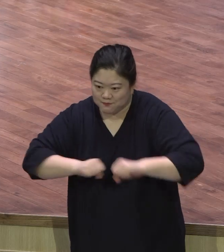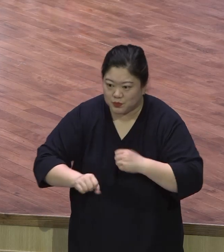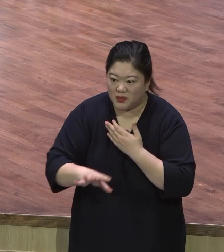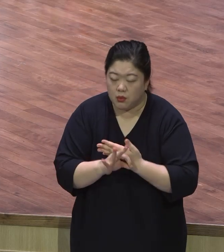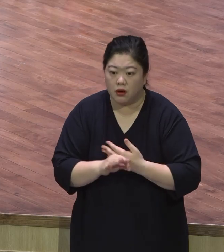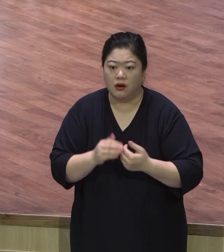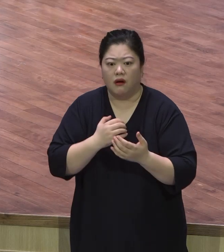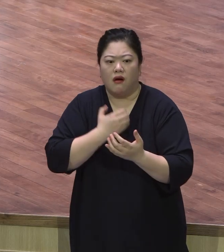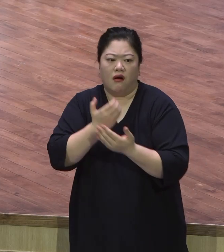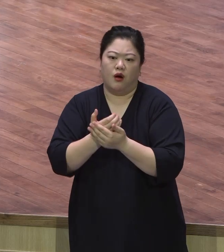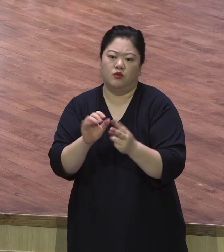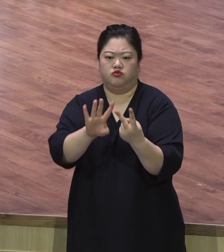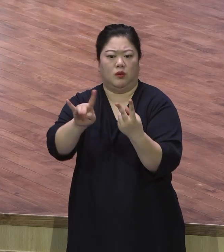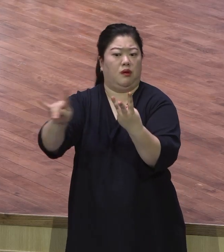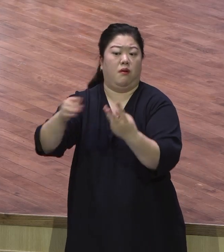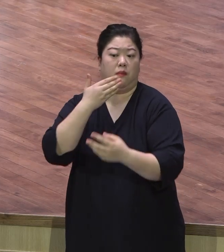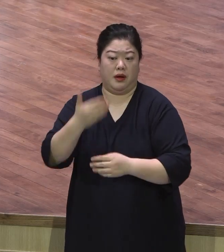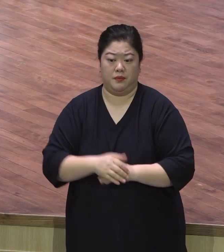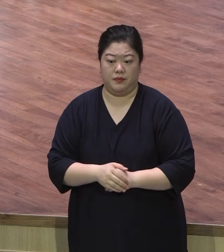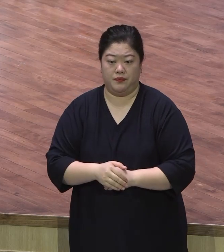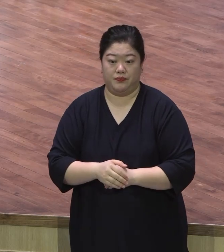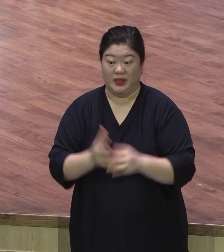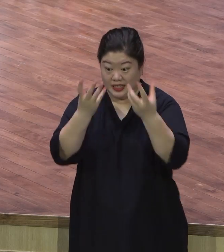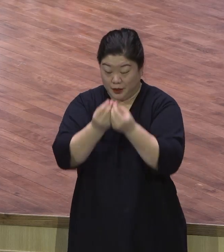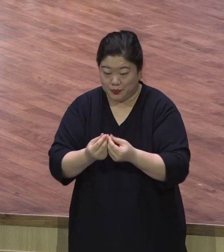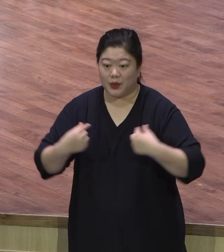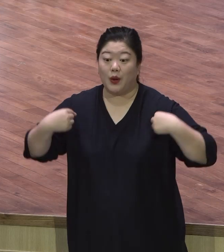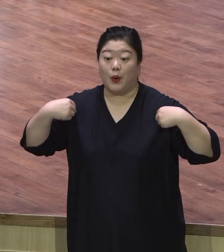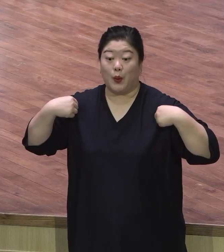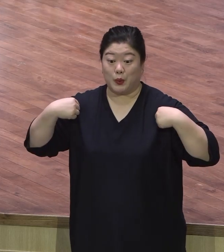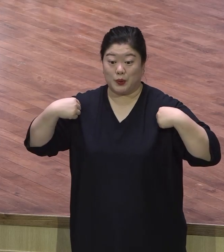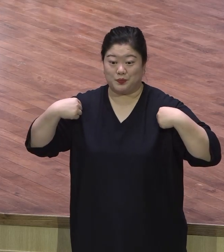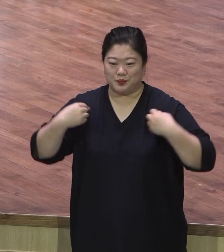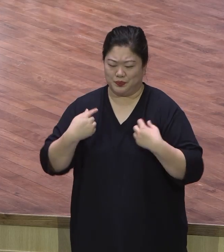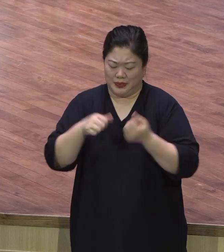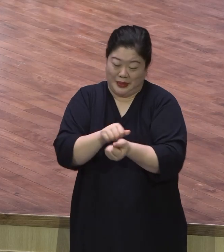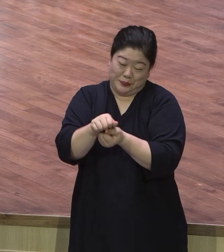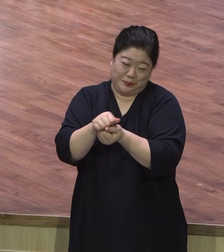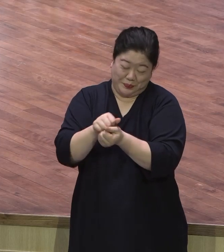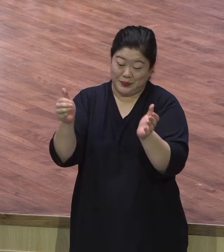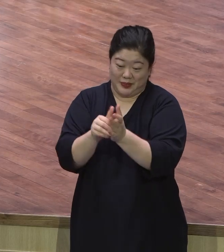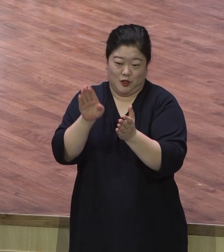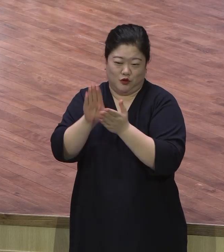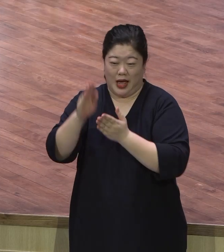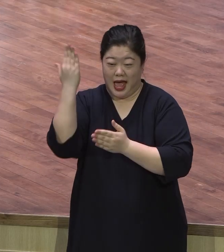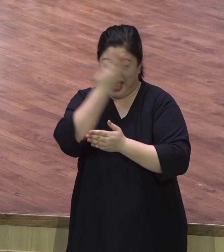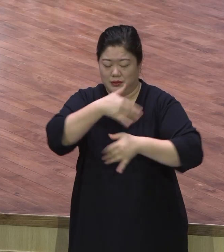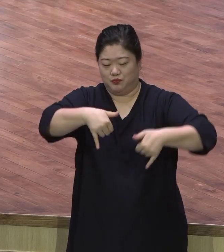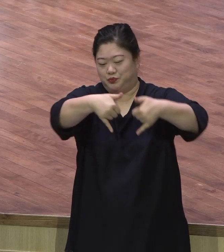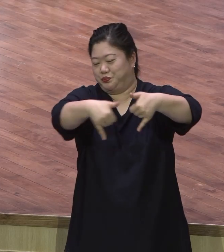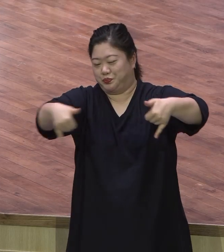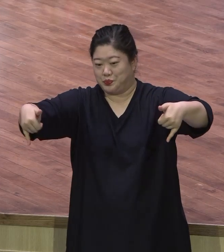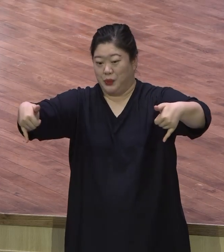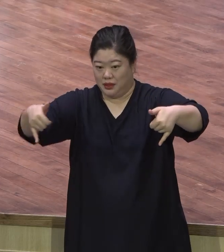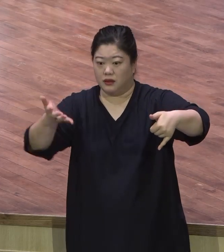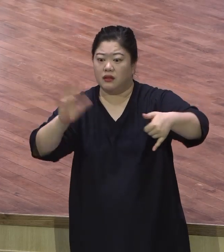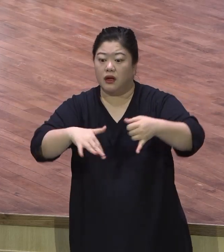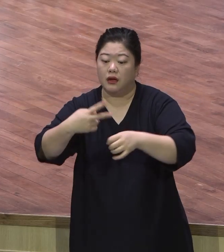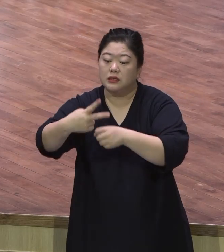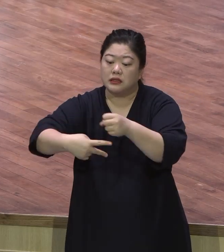옷이 있잖아요. 옷을 안 입고 그냥 옷을 안 입고 옷장에만 넣은 옷 있을 거예요.